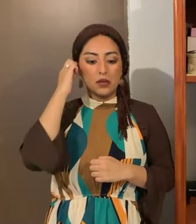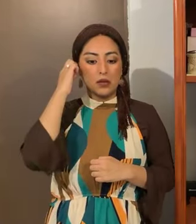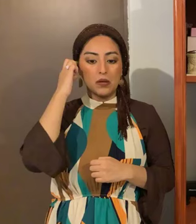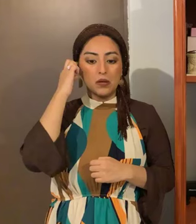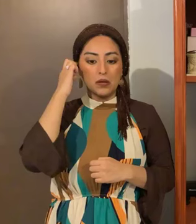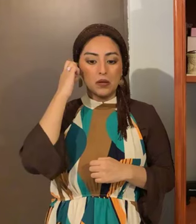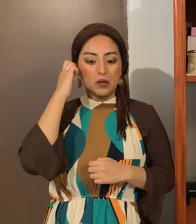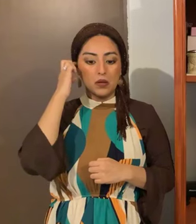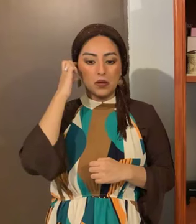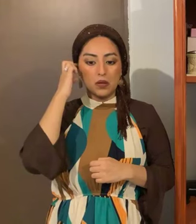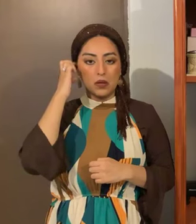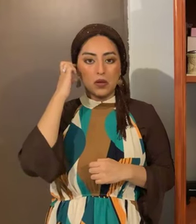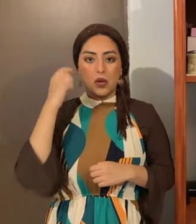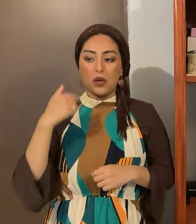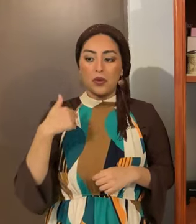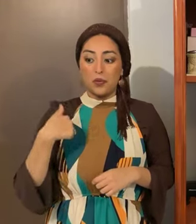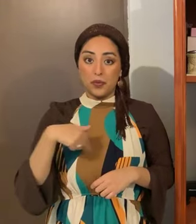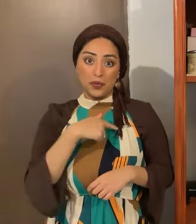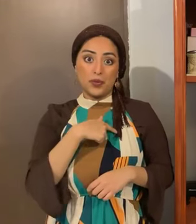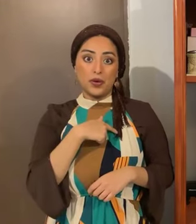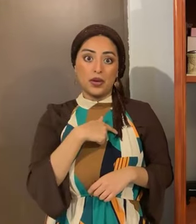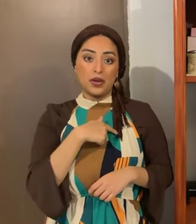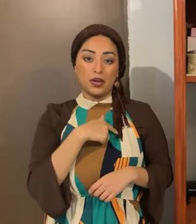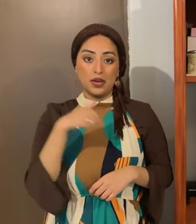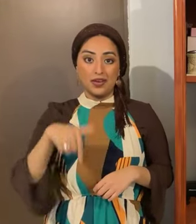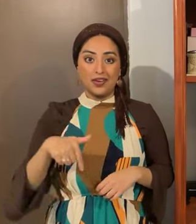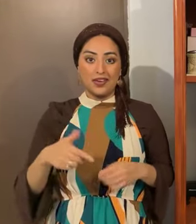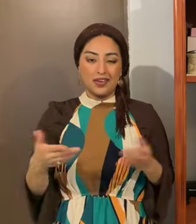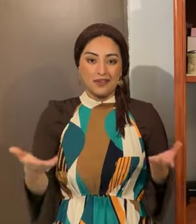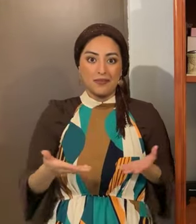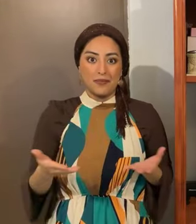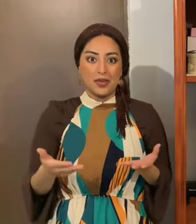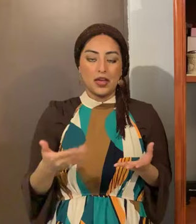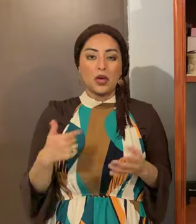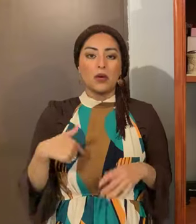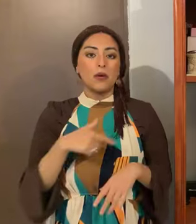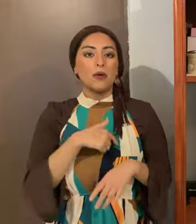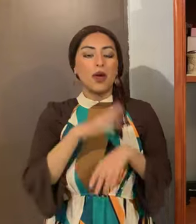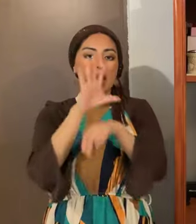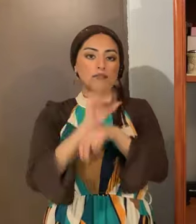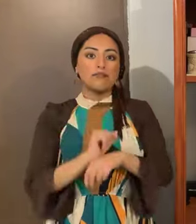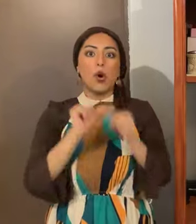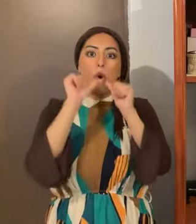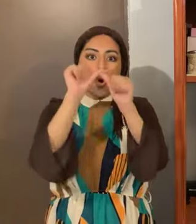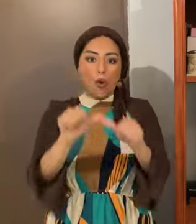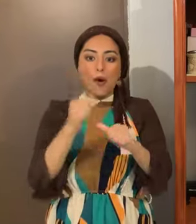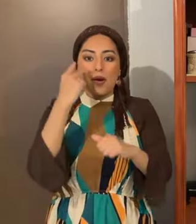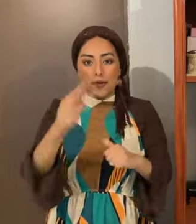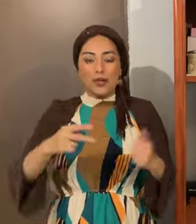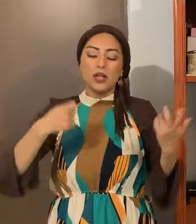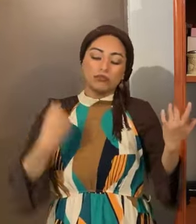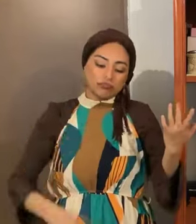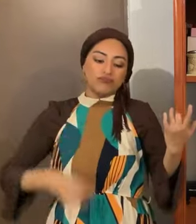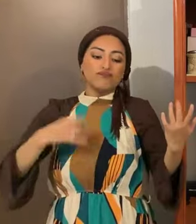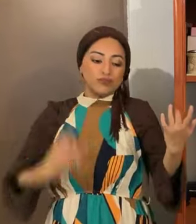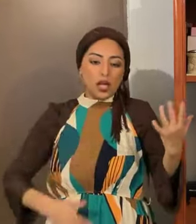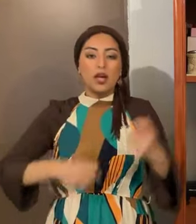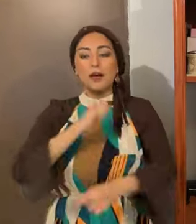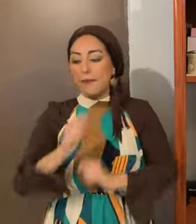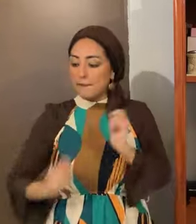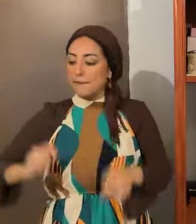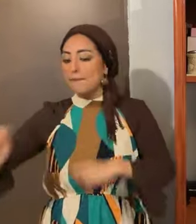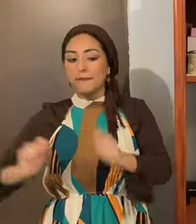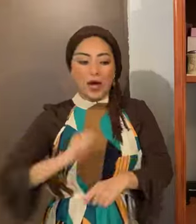conocemos instrumentos toda la Vale Eterno, actuales, occidentales, pero miren qué bonitos eran estos, muy